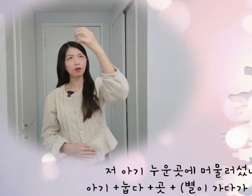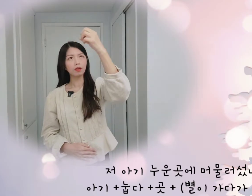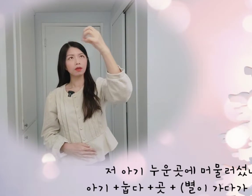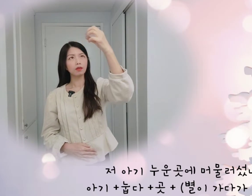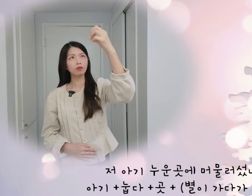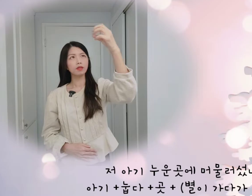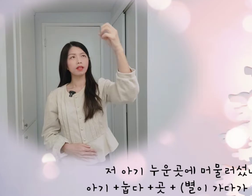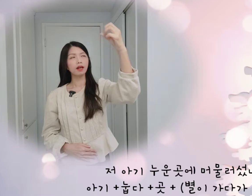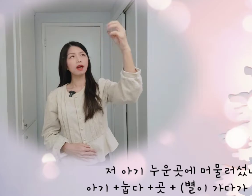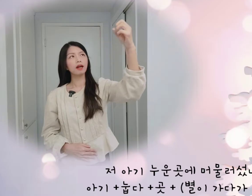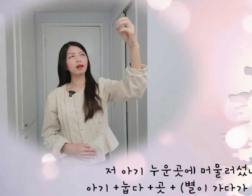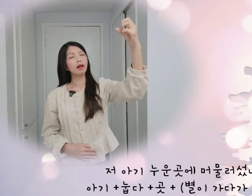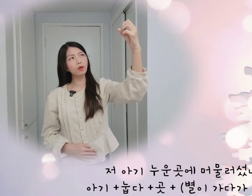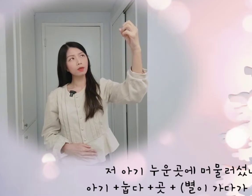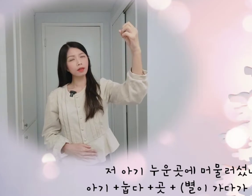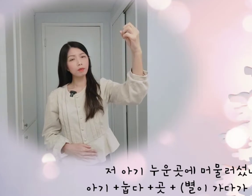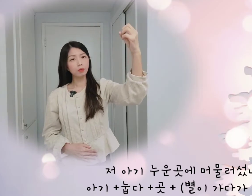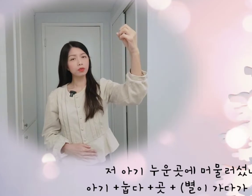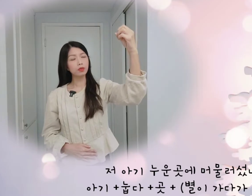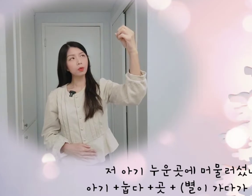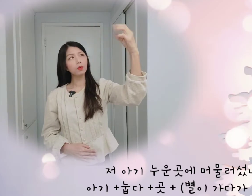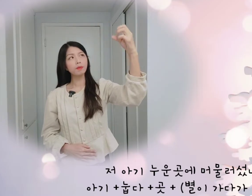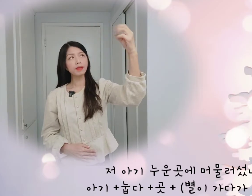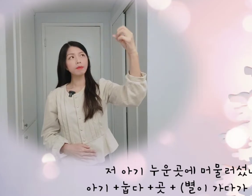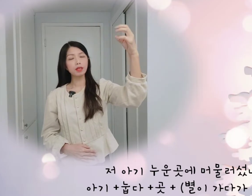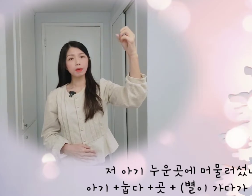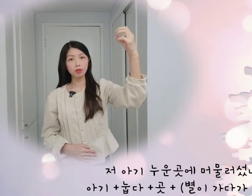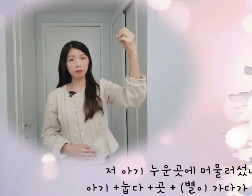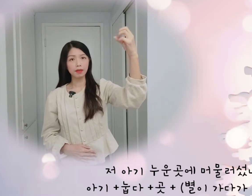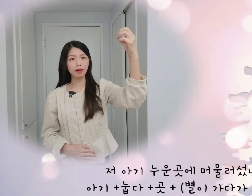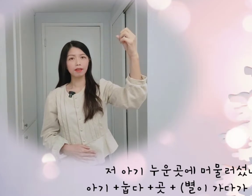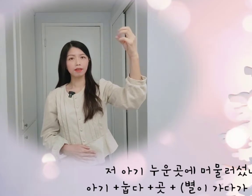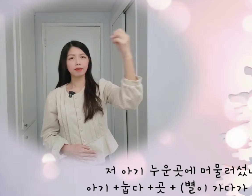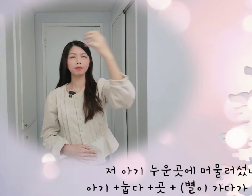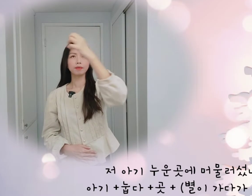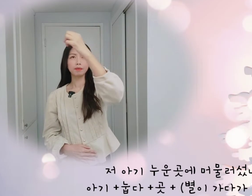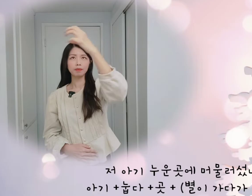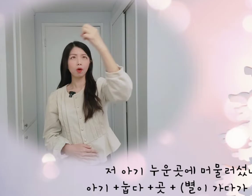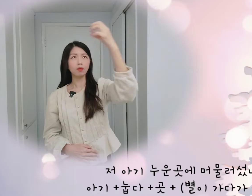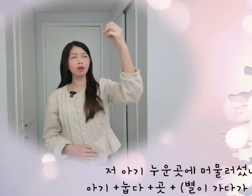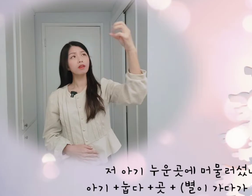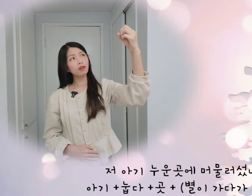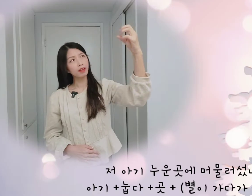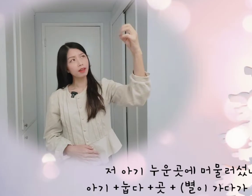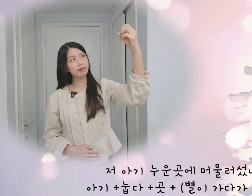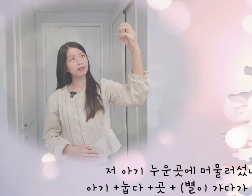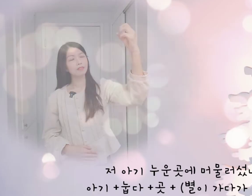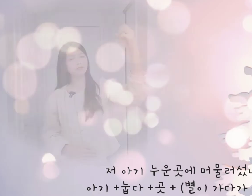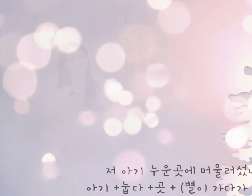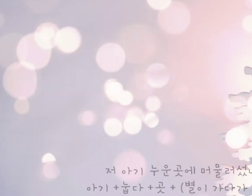이렇게 움직이다가 한 곳에 딱 멈추시고 반짝반짝만 해주시면 돼요. 머물러